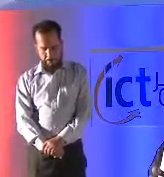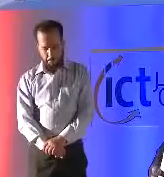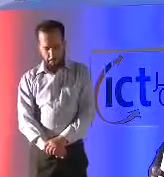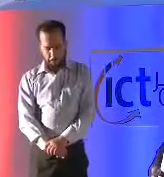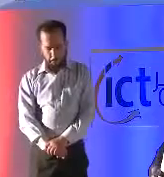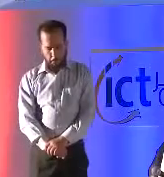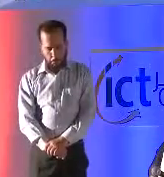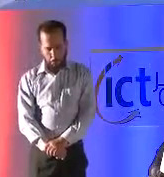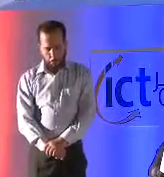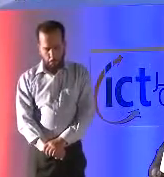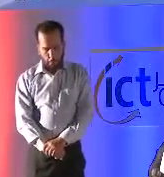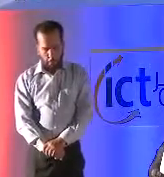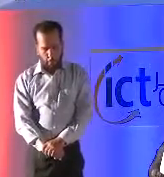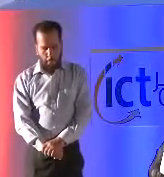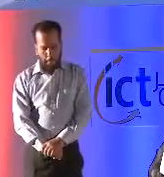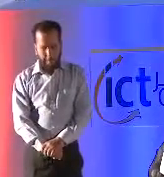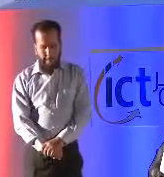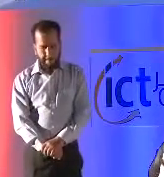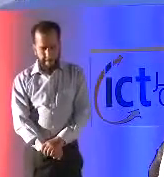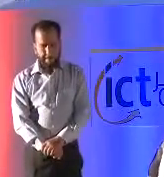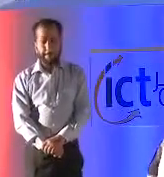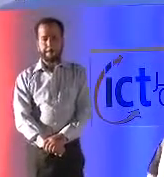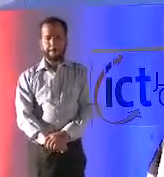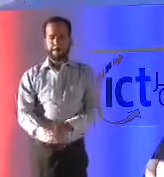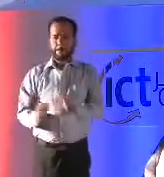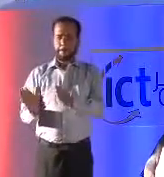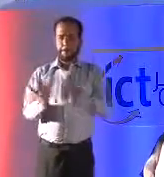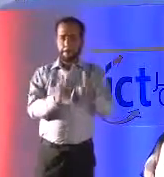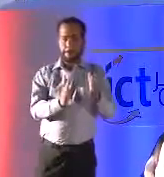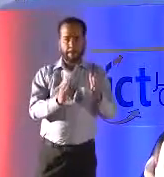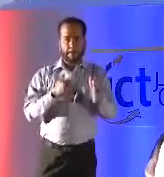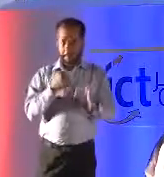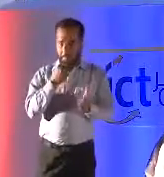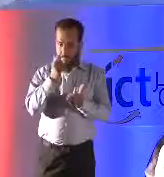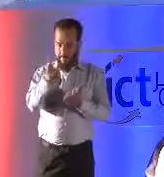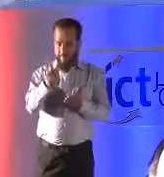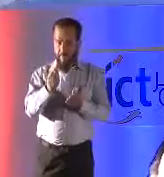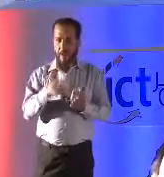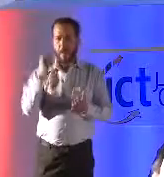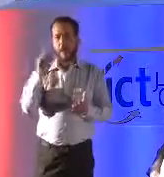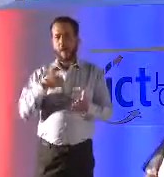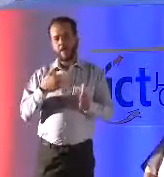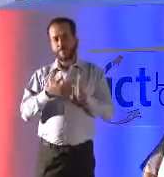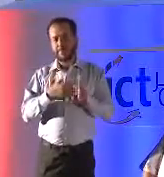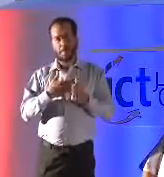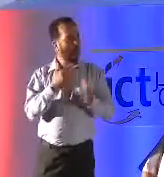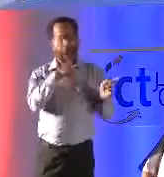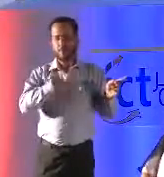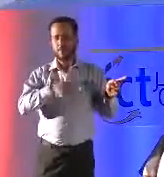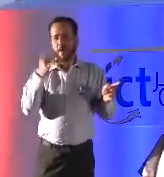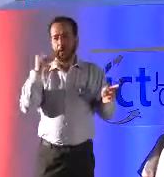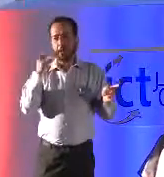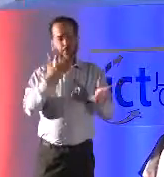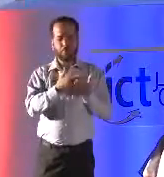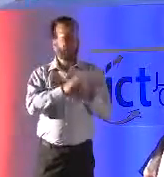for tens of years in the West and in the United States. أنا نسيت أن المتحدث يتكلم عربي أيضا فلازم أنتبه